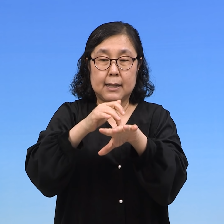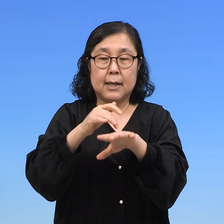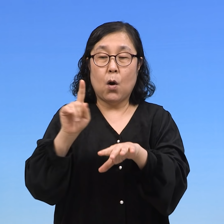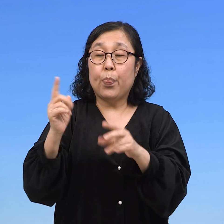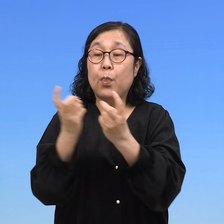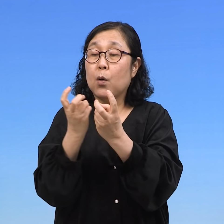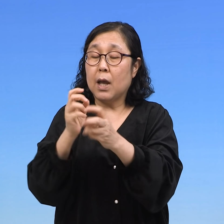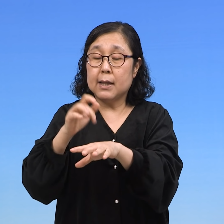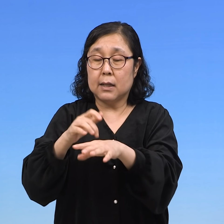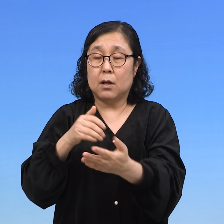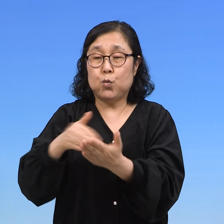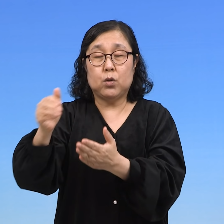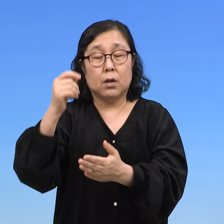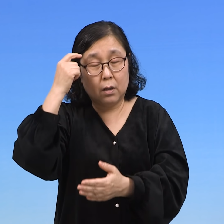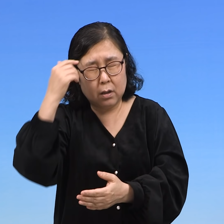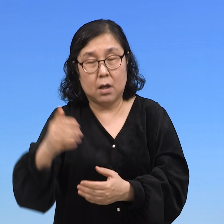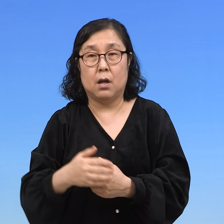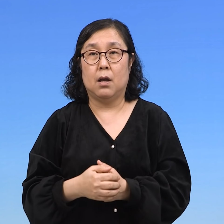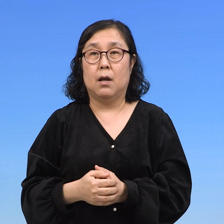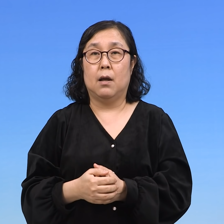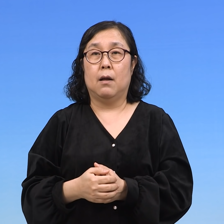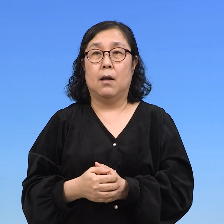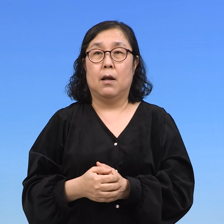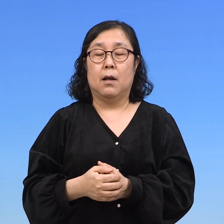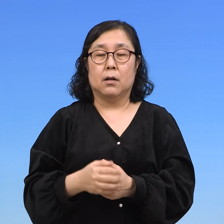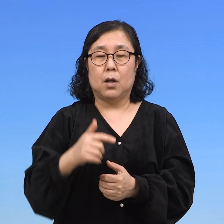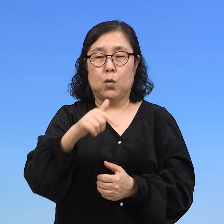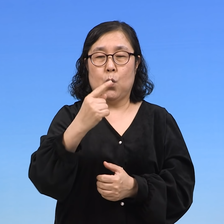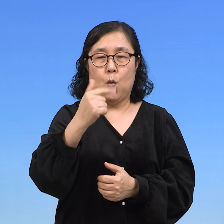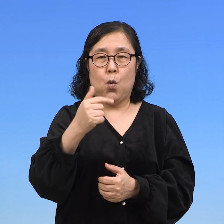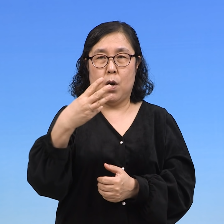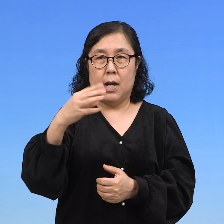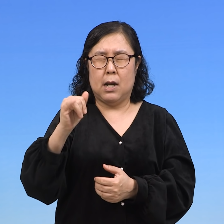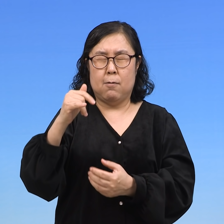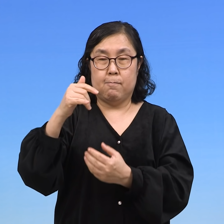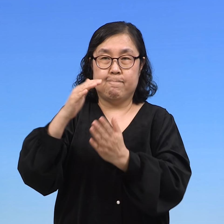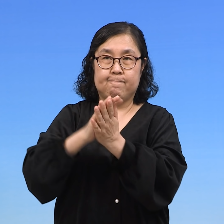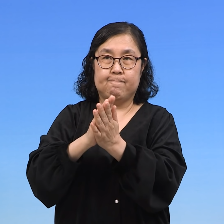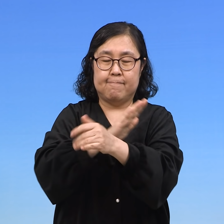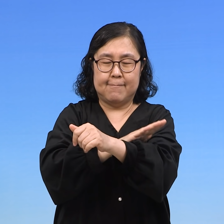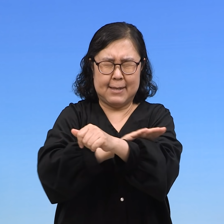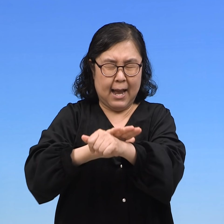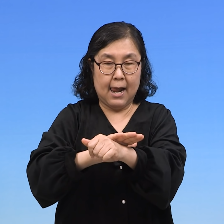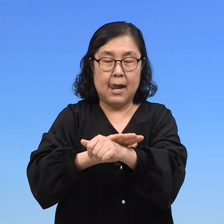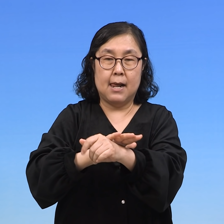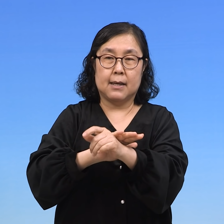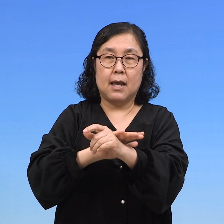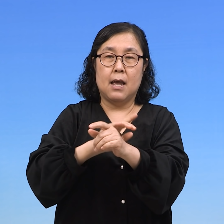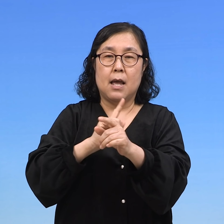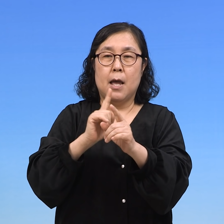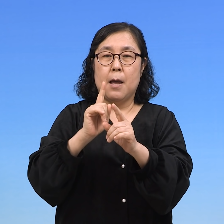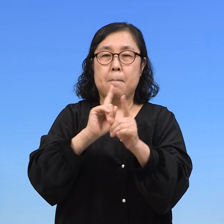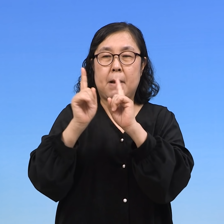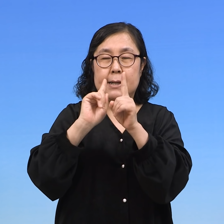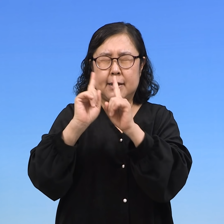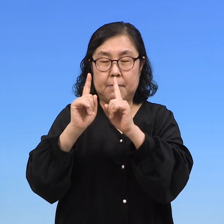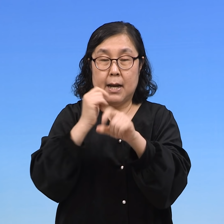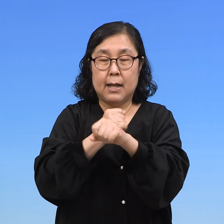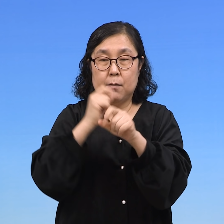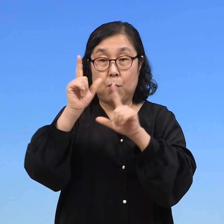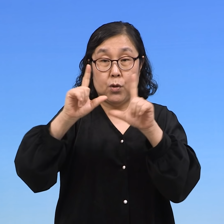쫓아낼 수 있느냐 그러면서 이제 23절서부터 논리정연하게 침착하게 반박하는 그 모습을